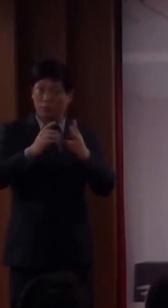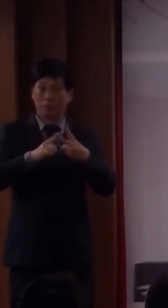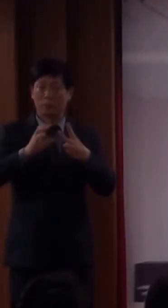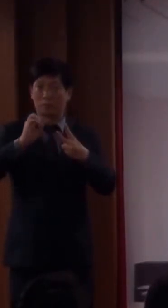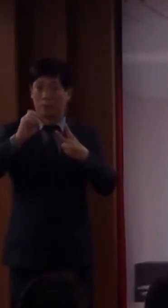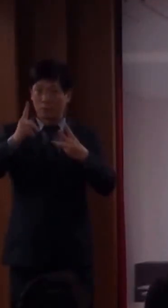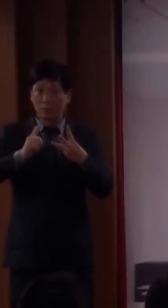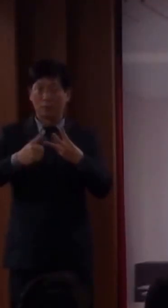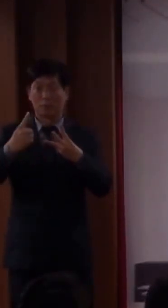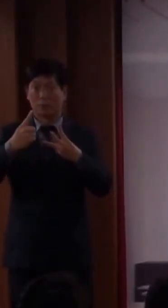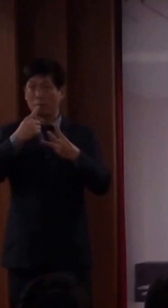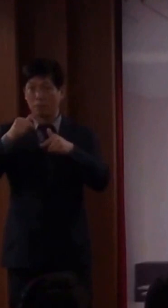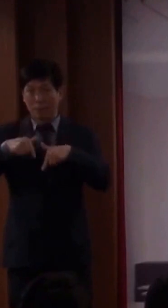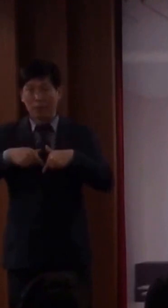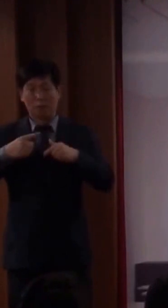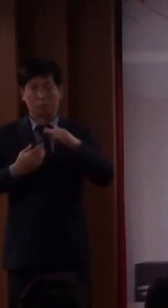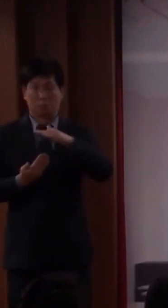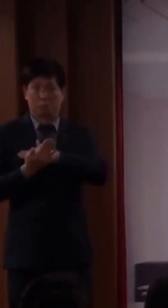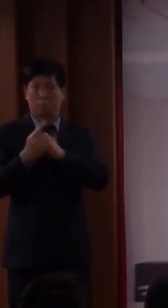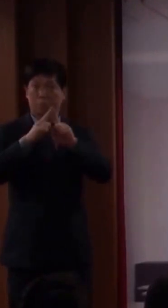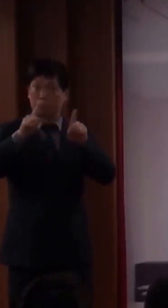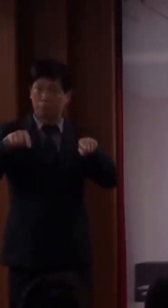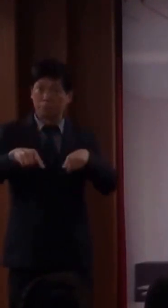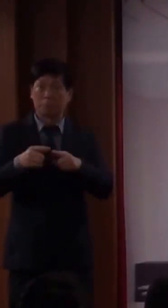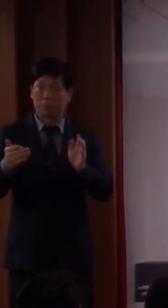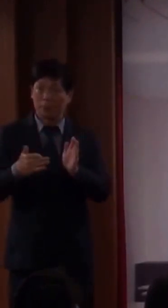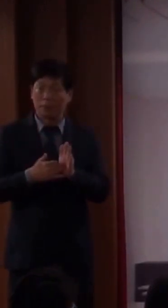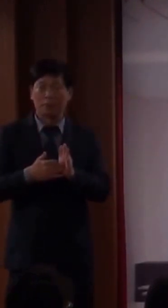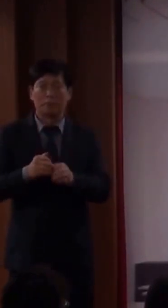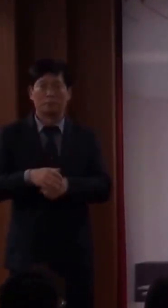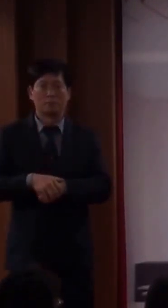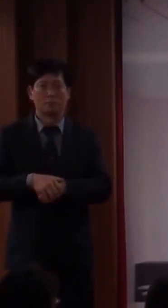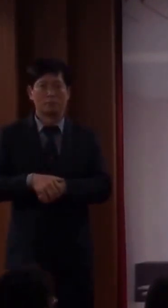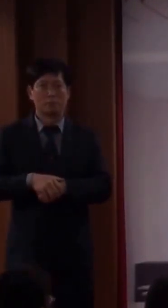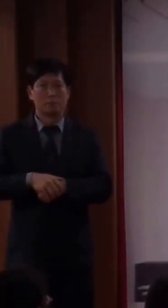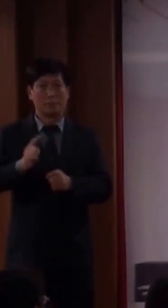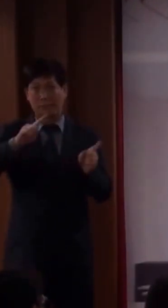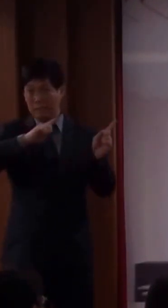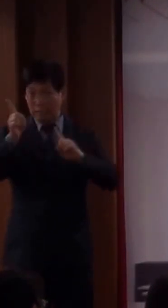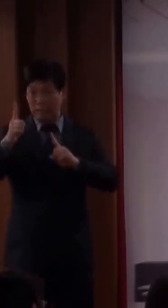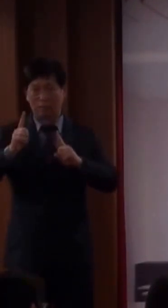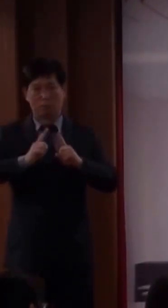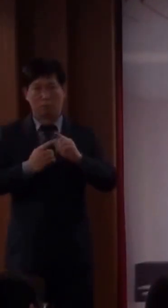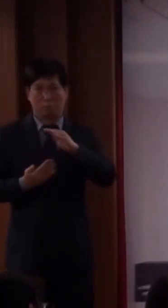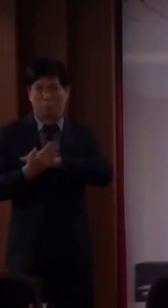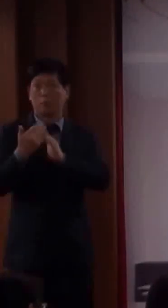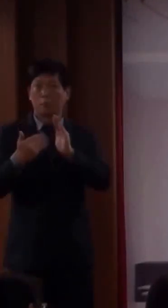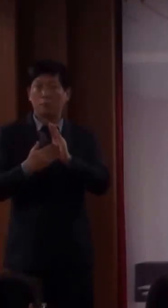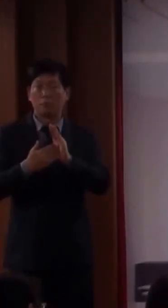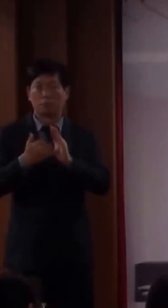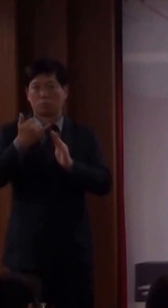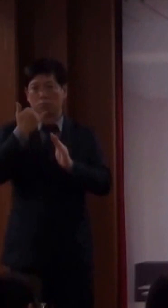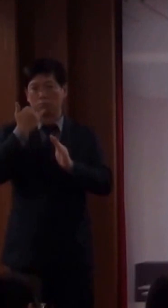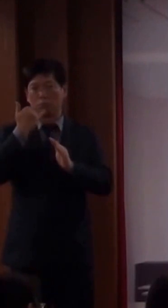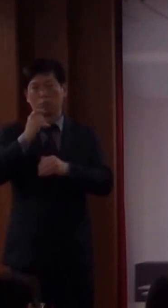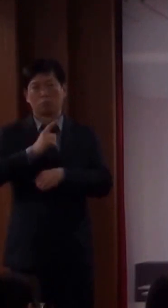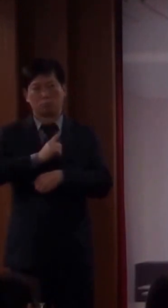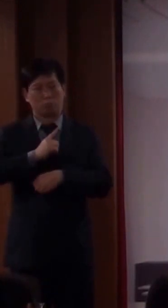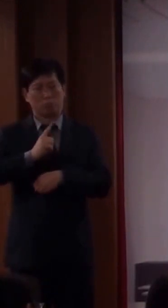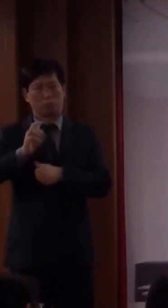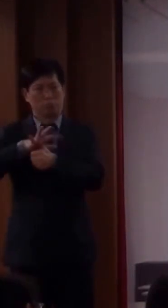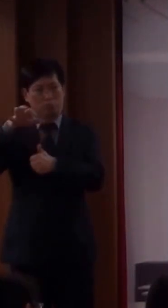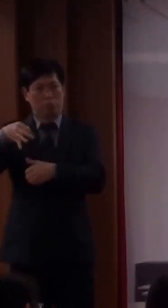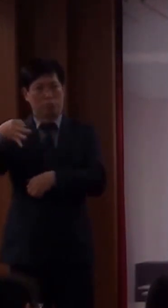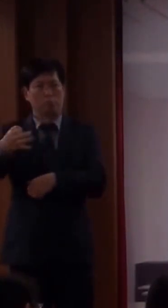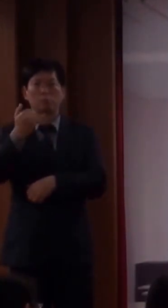尔富超商呢，它所列印的这个缴纳单之后，当天在你列印的当天呢，就可以到它的